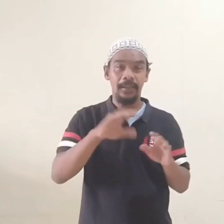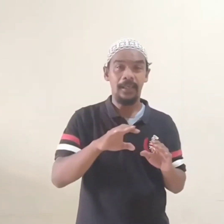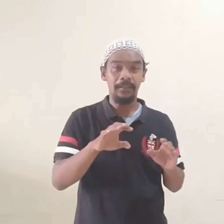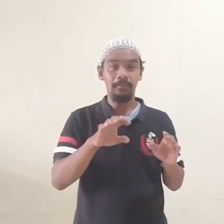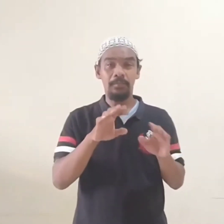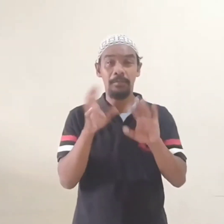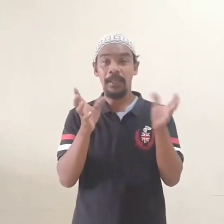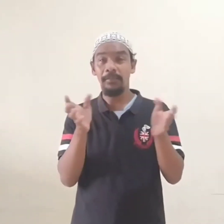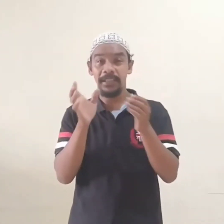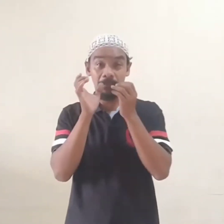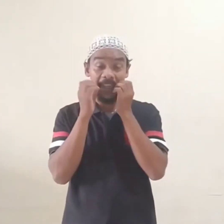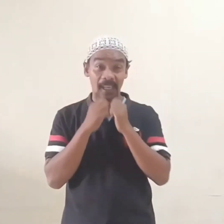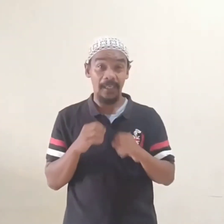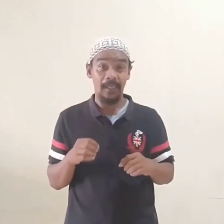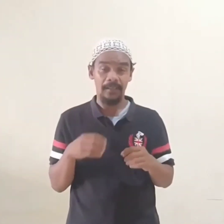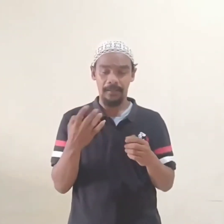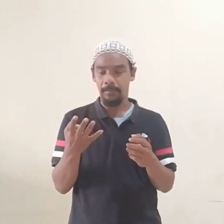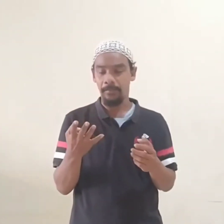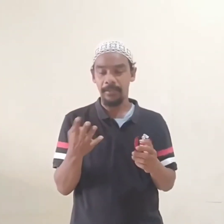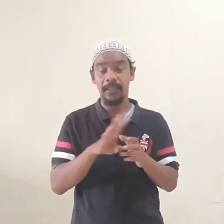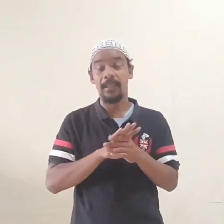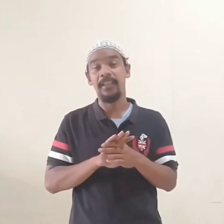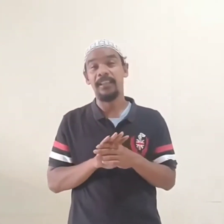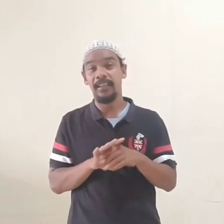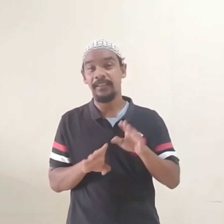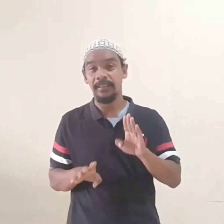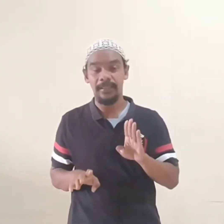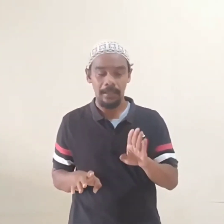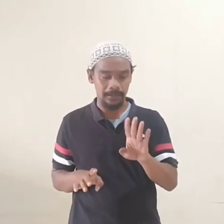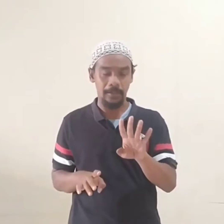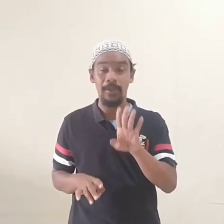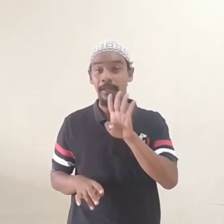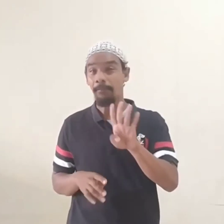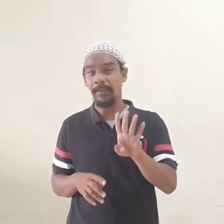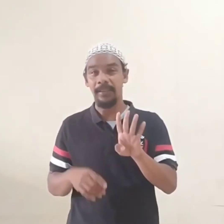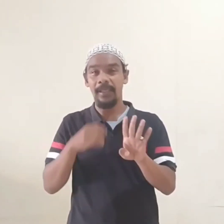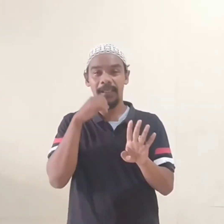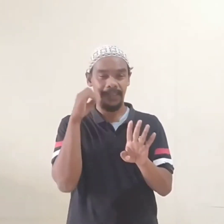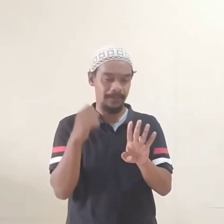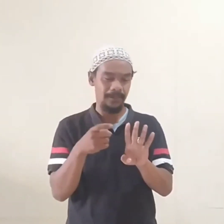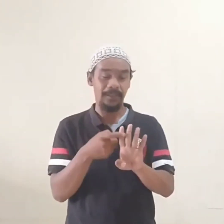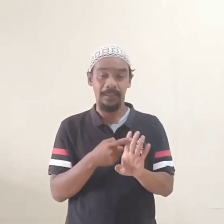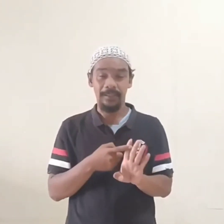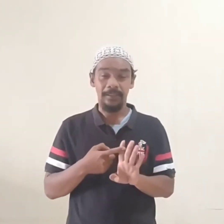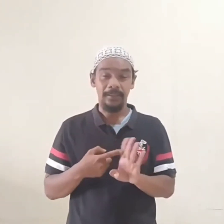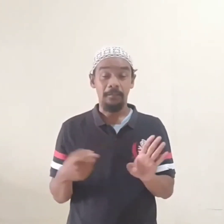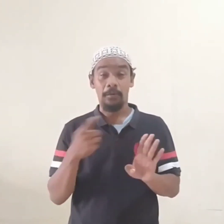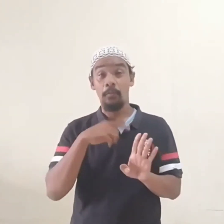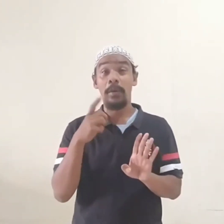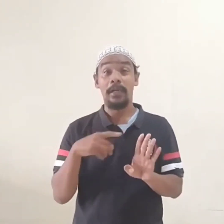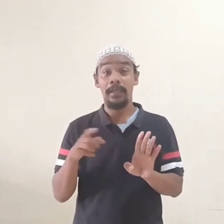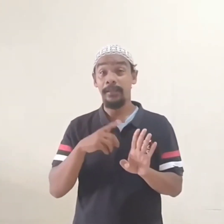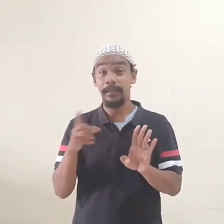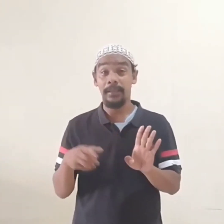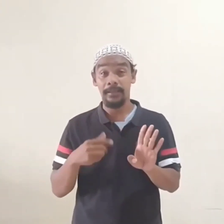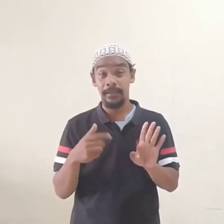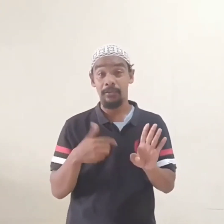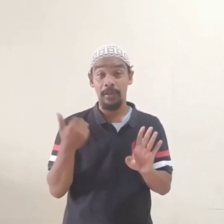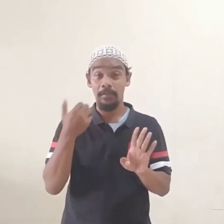dengan berbagai macam gaya, ya, yang memang sekarang ini kita ketahui ada 4 gaya yang diperlombakan di tingkat nasional